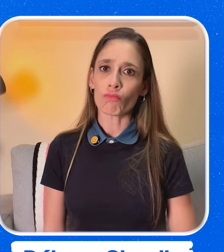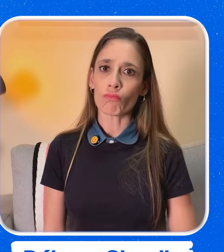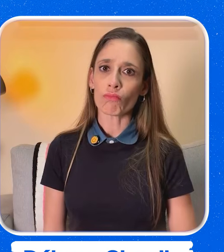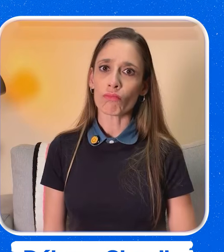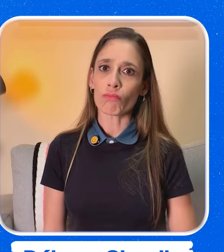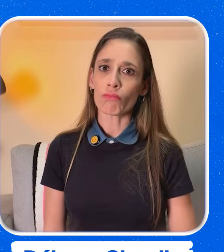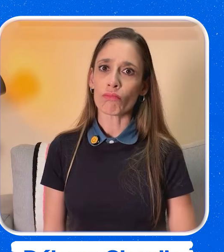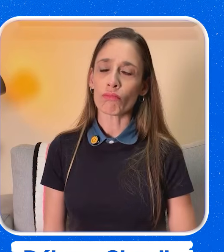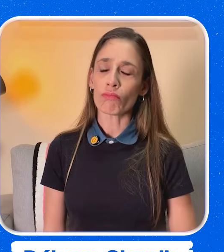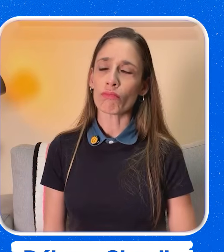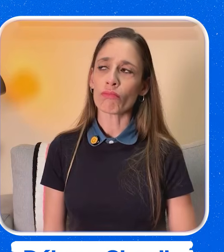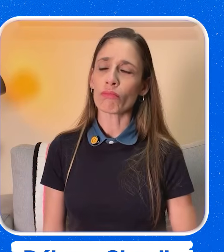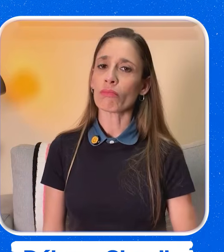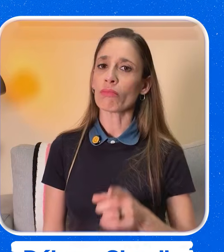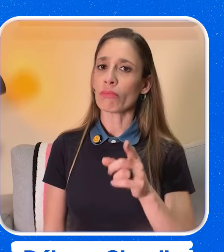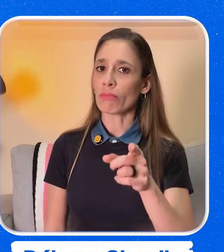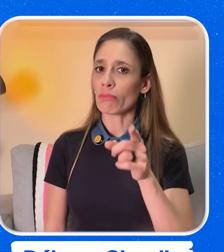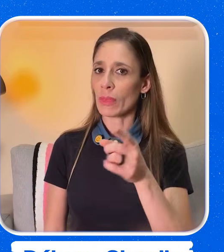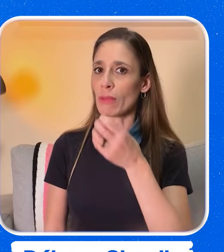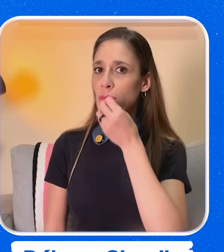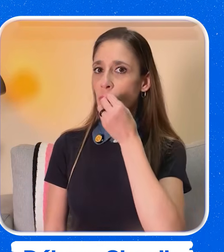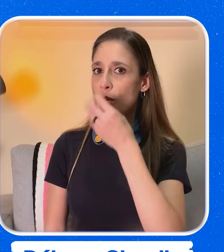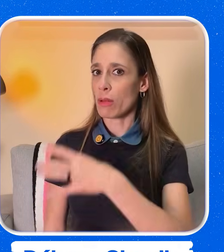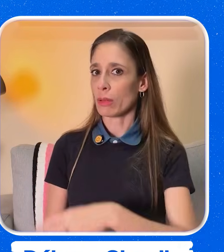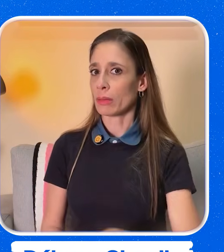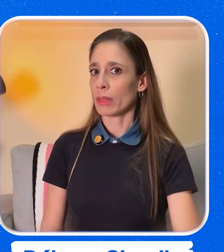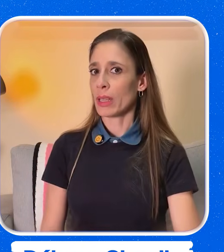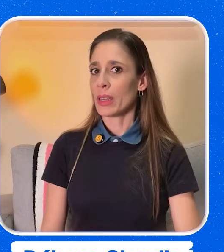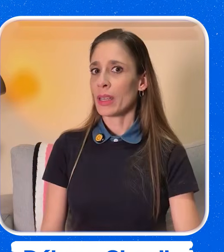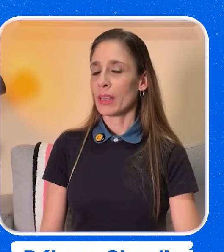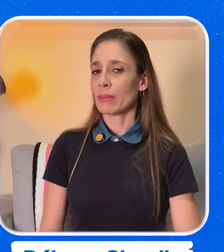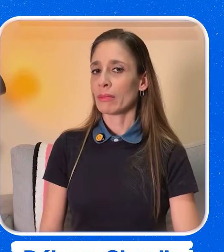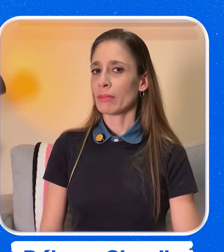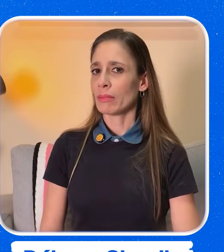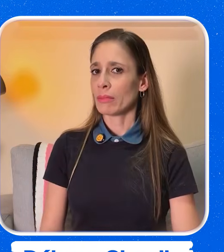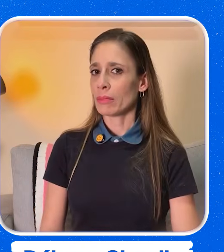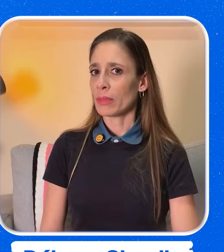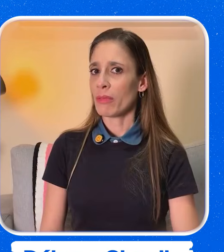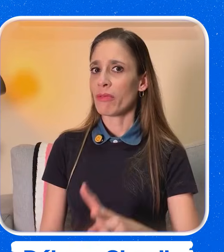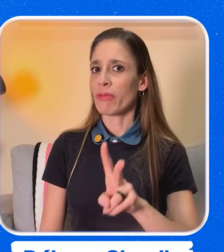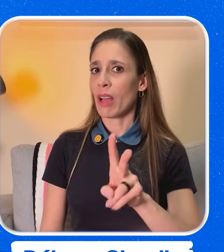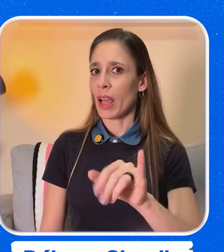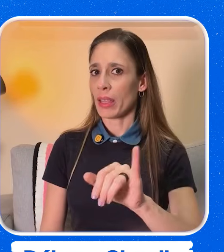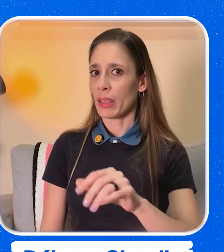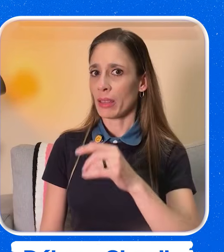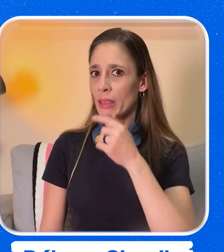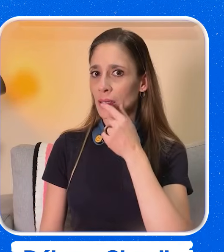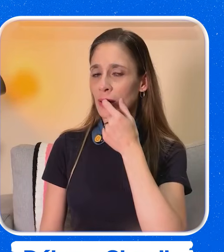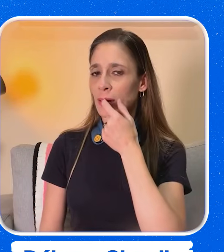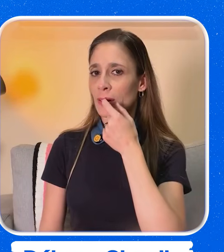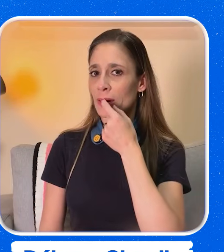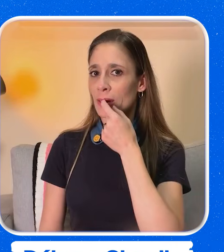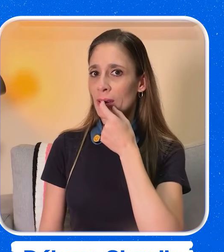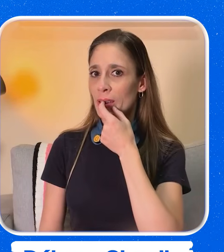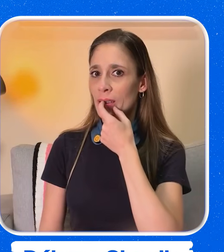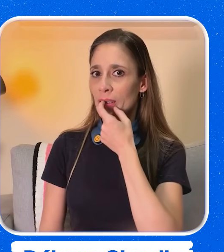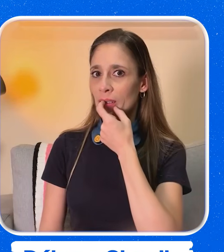pessoas, né? Então, eu acho que vai ser uma experiência assim, fantástica. Não vai acontecer ainda, até o momento. vai.